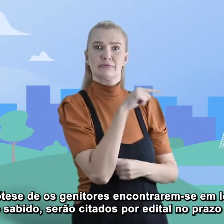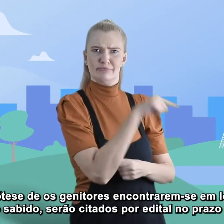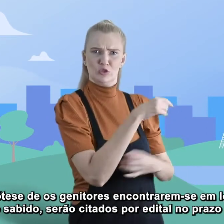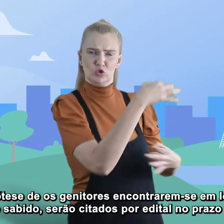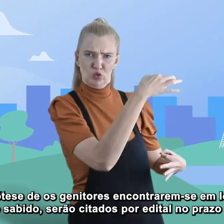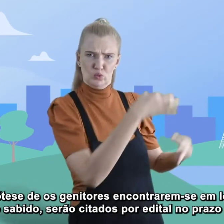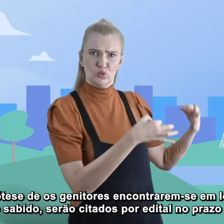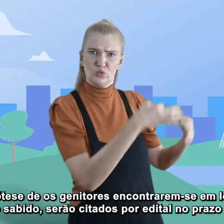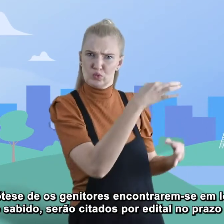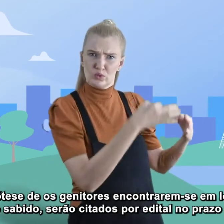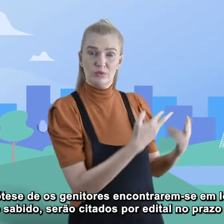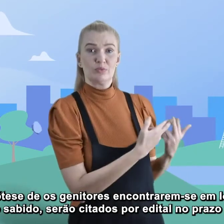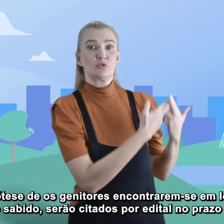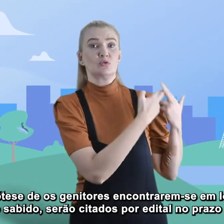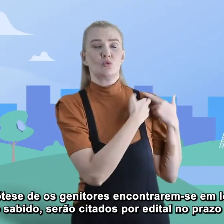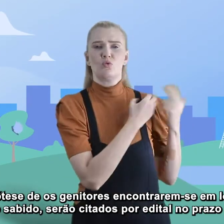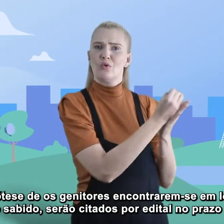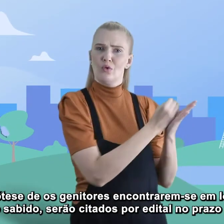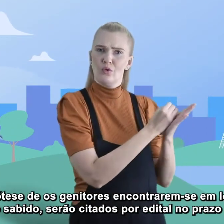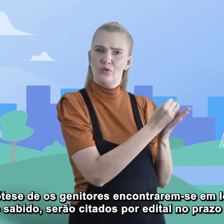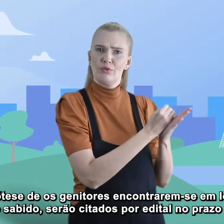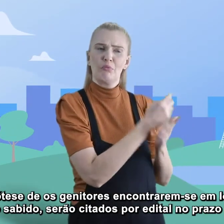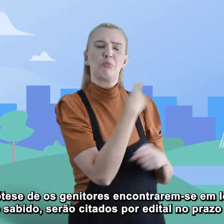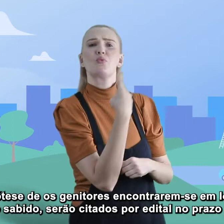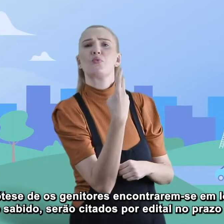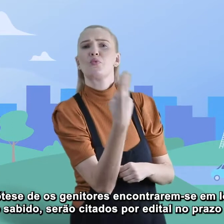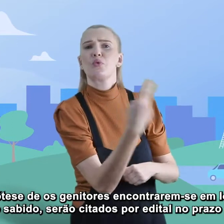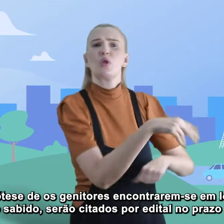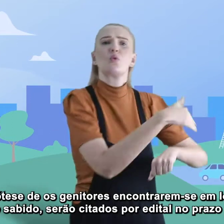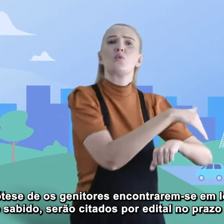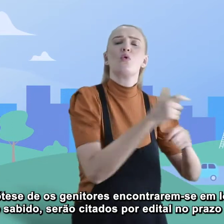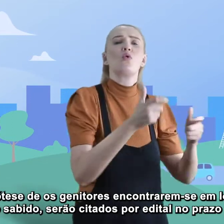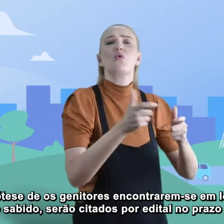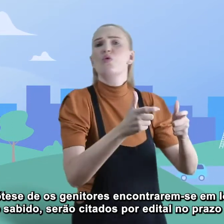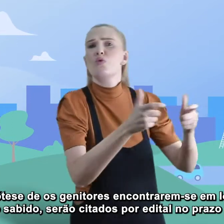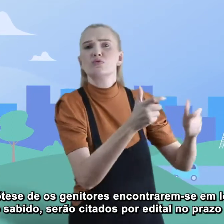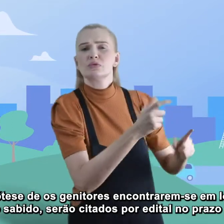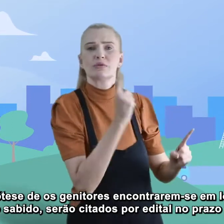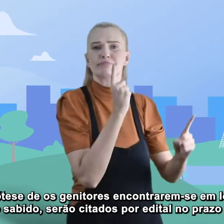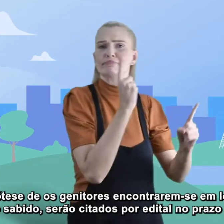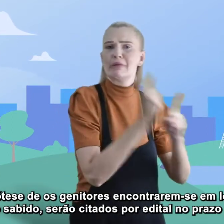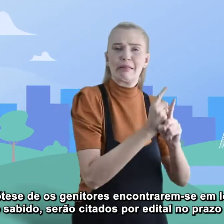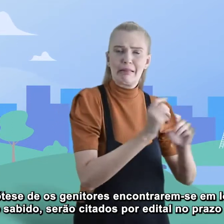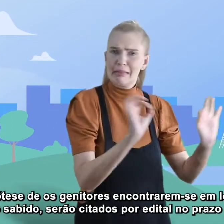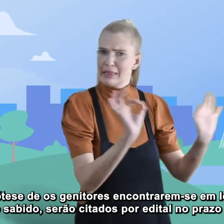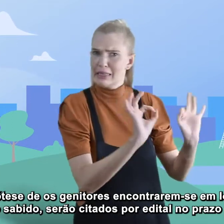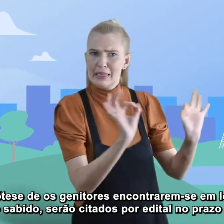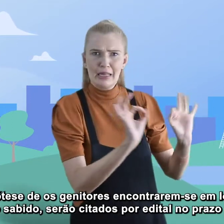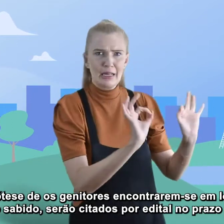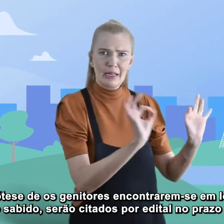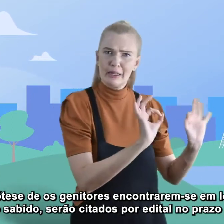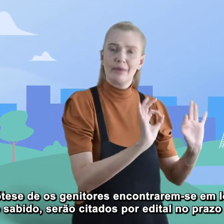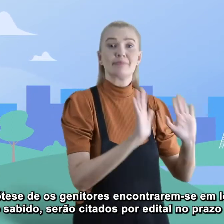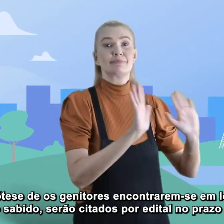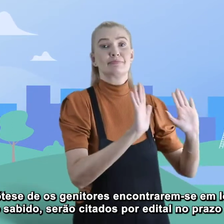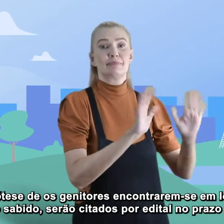Na hipótese de os genitores encontrarem-se em local incerto ou não sabido, serão citados por edital no